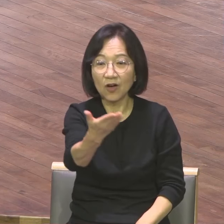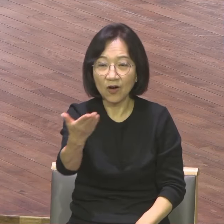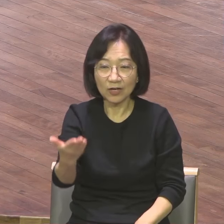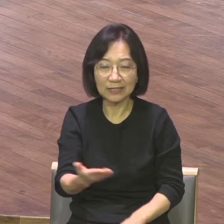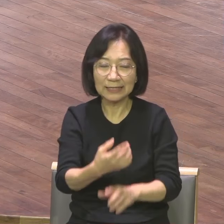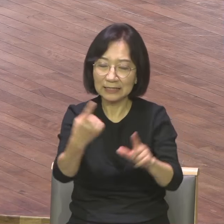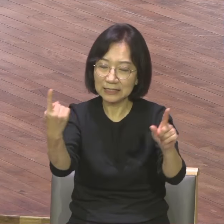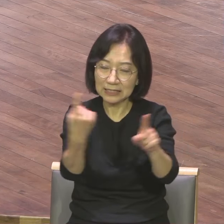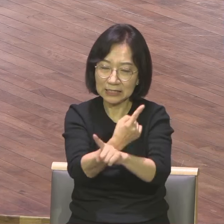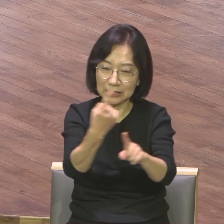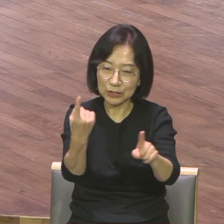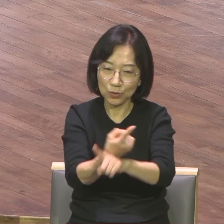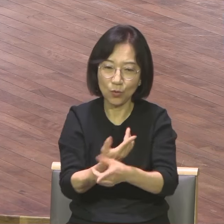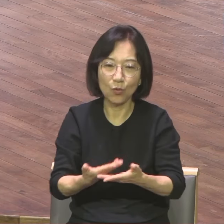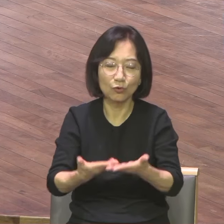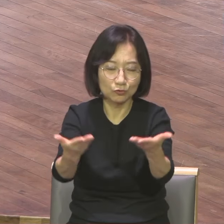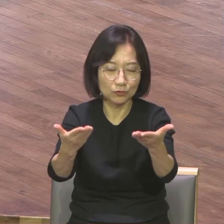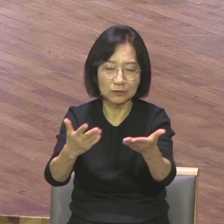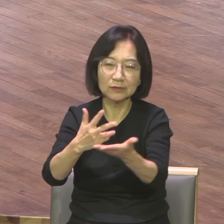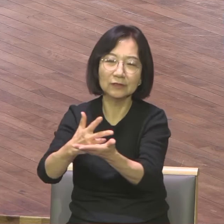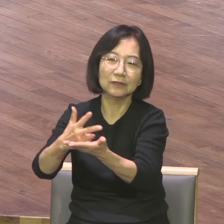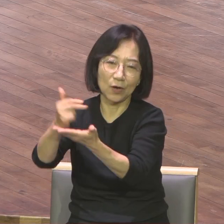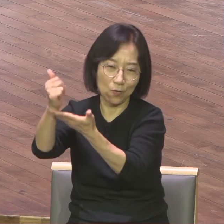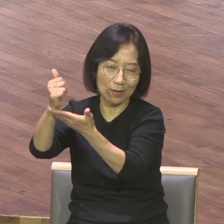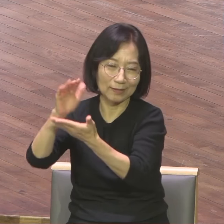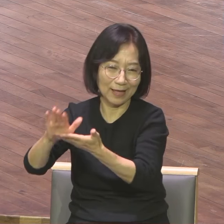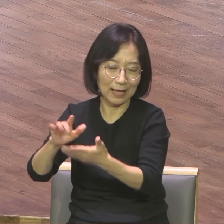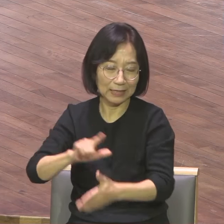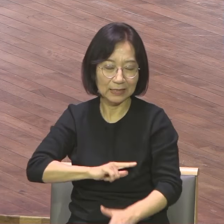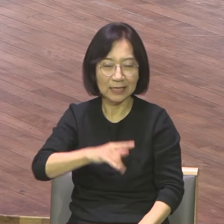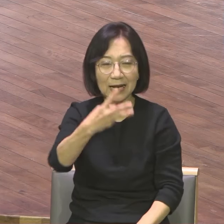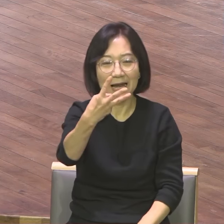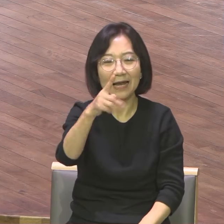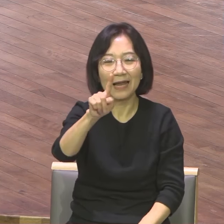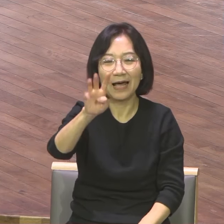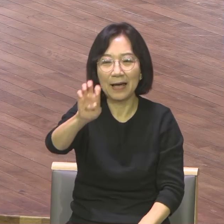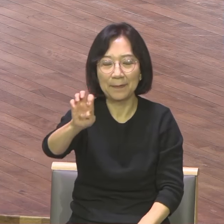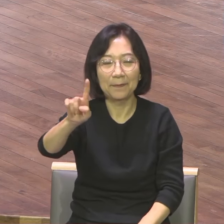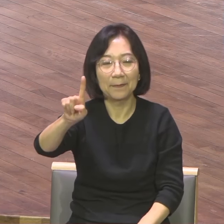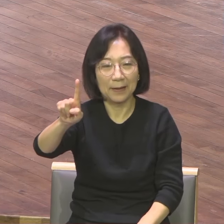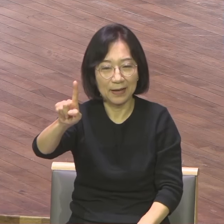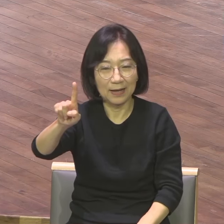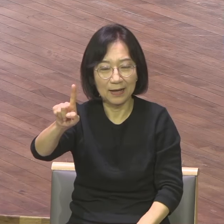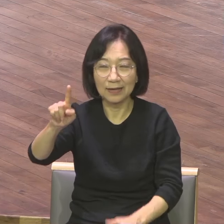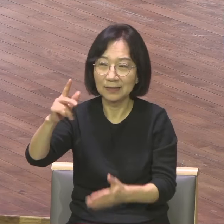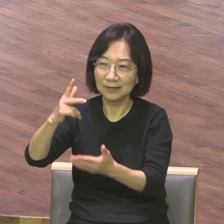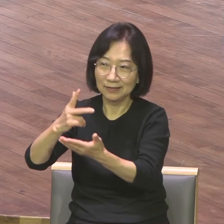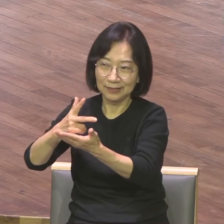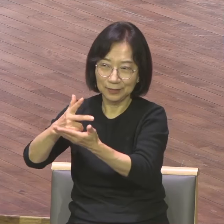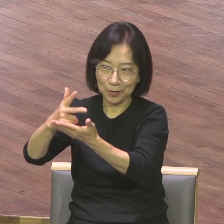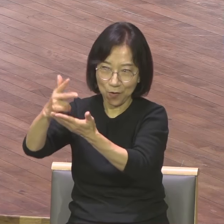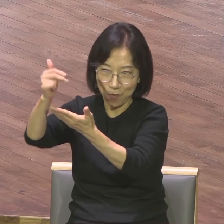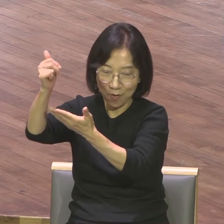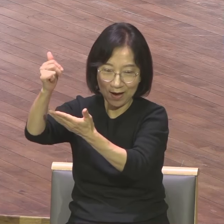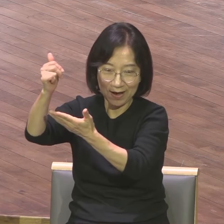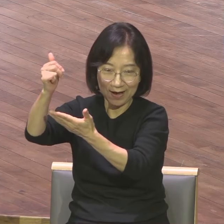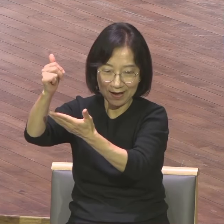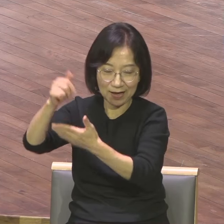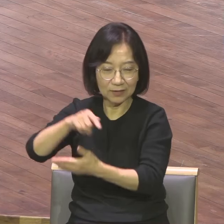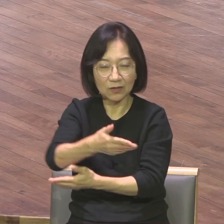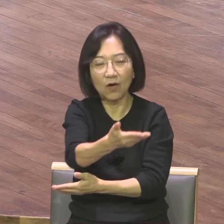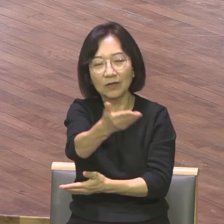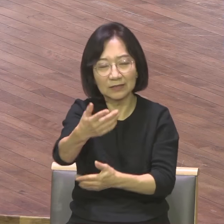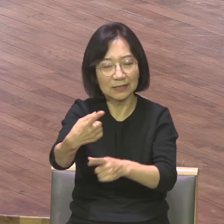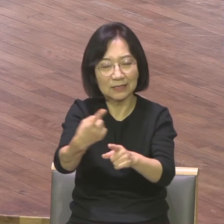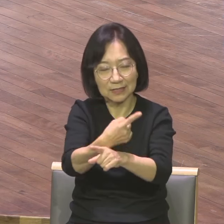여호와임이라. 여호와 라파라고 그래. 나는 치료하는 여호와, 여호와니라. 이걸 여호와 라파라,